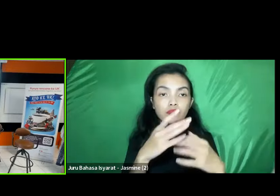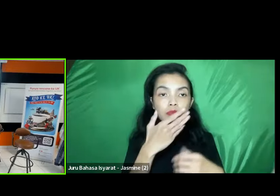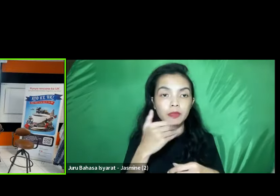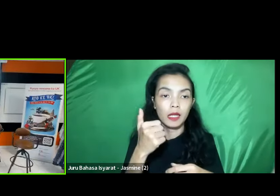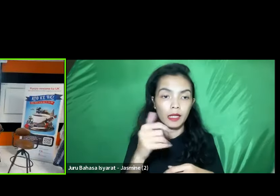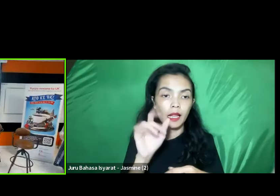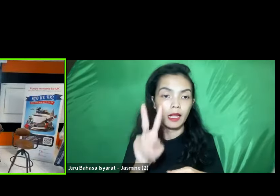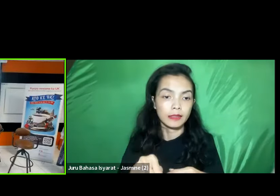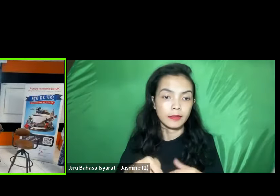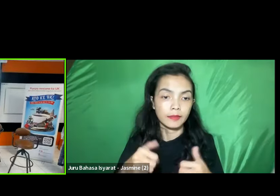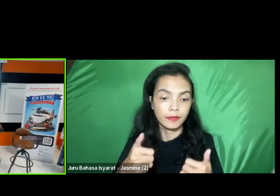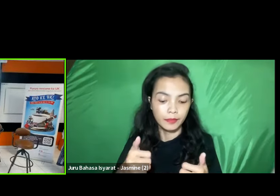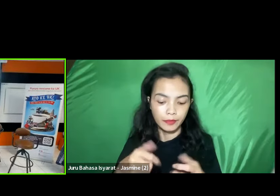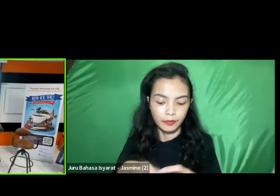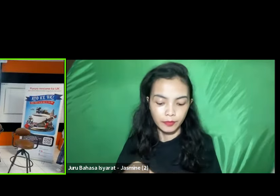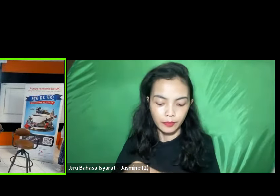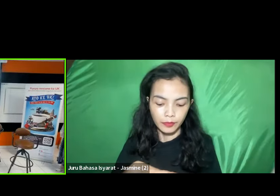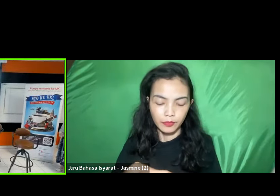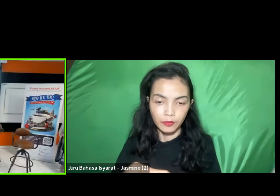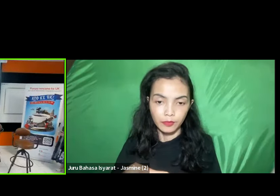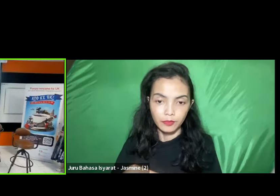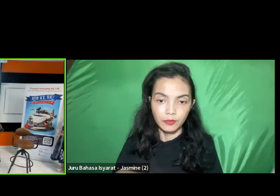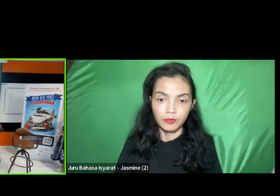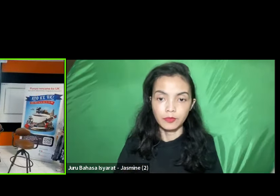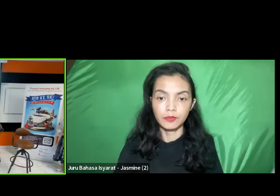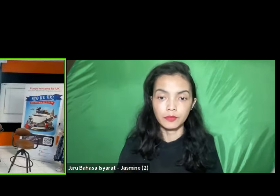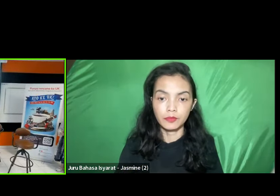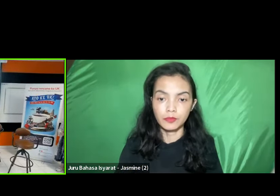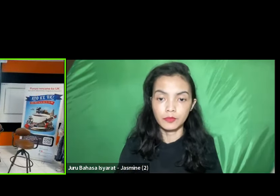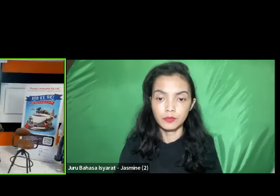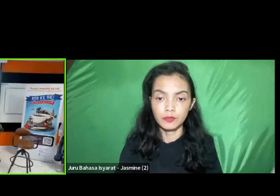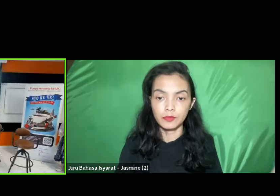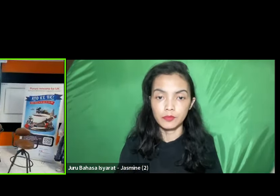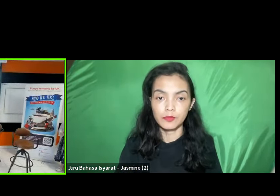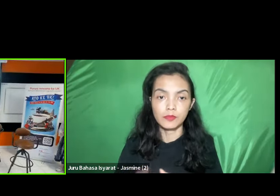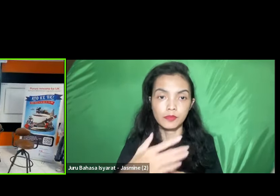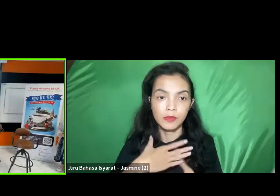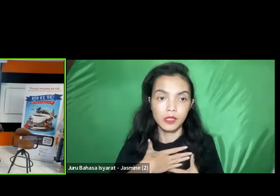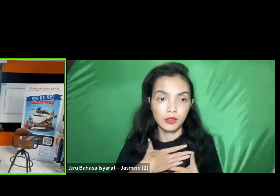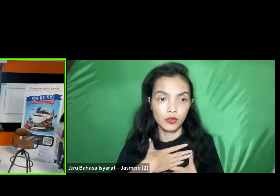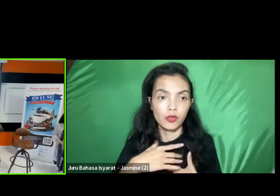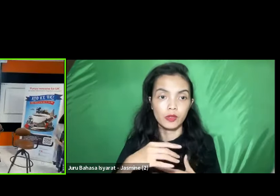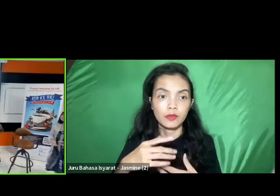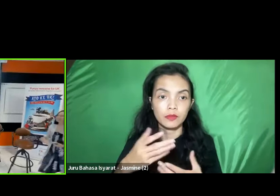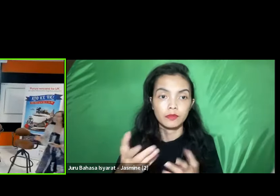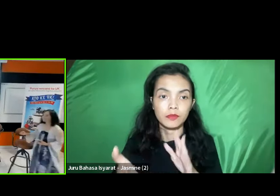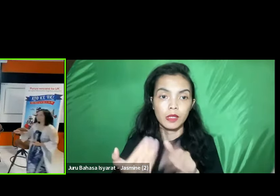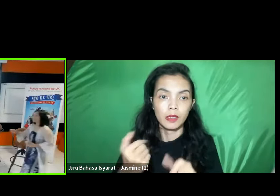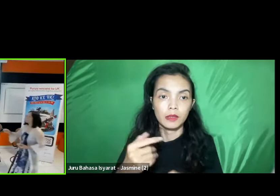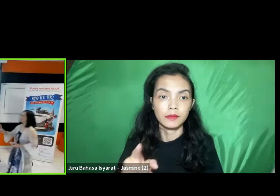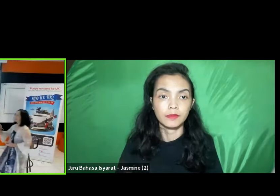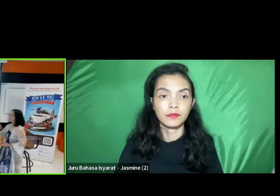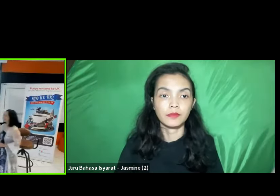oke Mungkin itu saja eh pesan dari saya enjoy acaranya dan saya kembalikan kepada Yohan